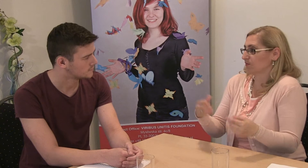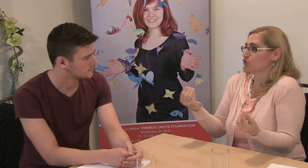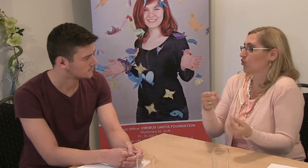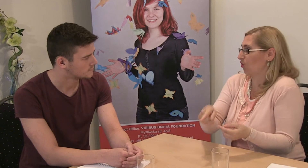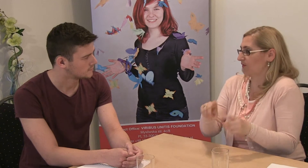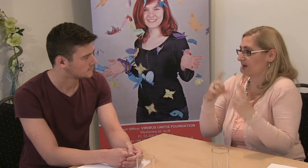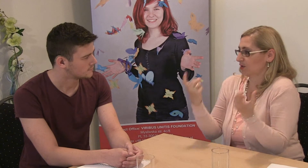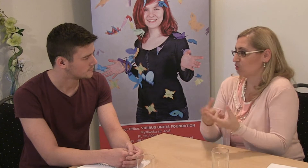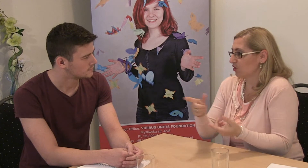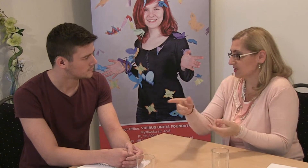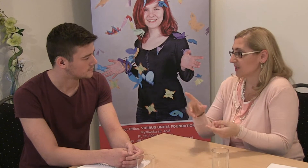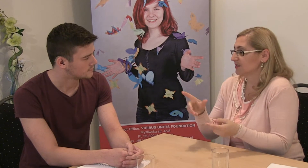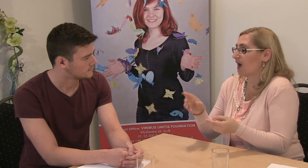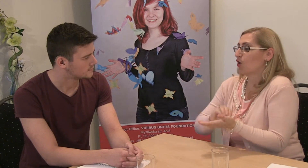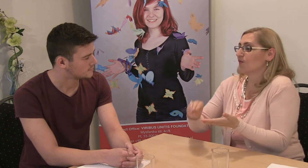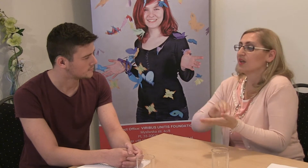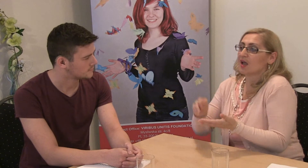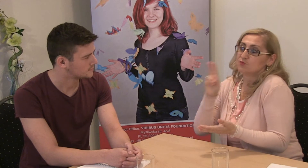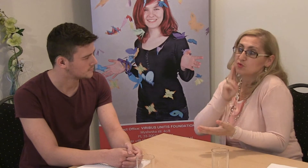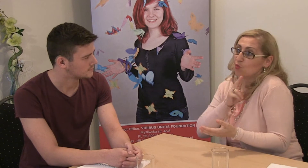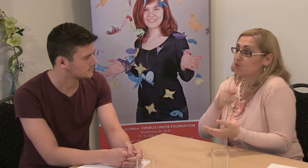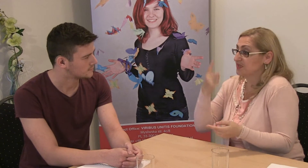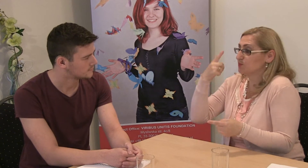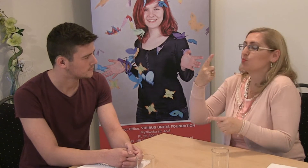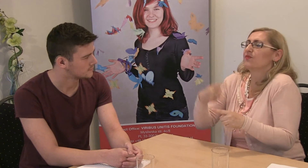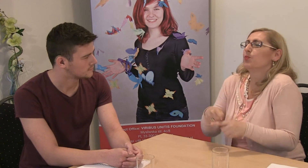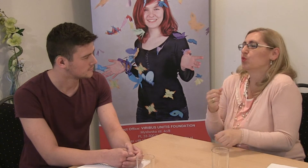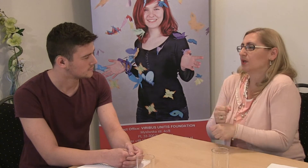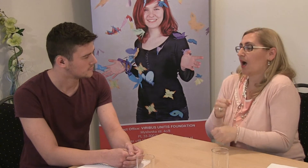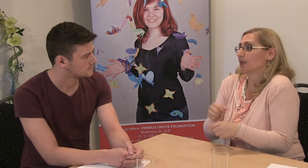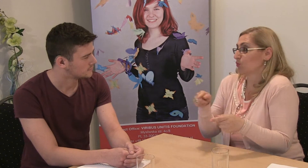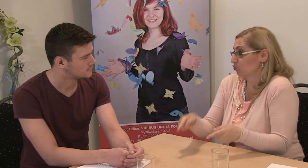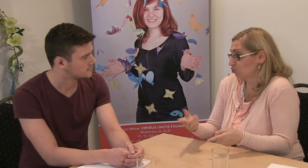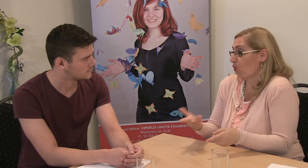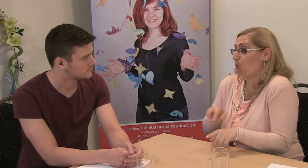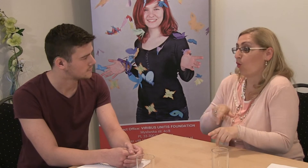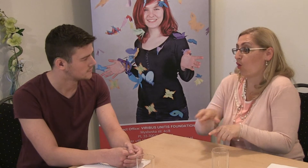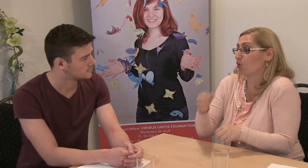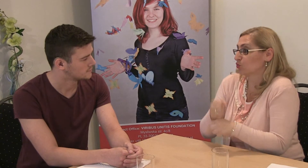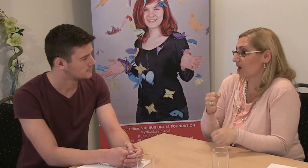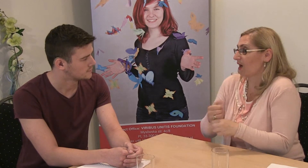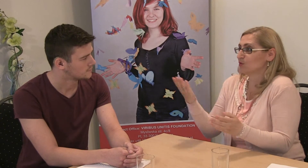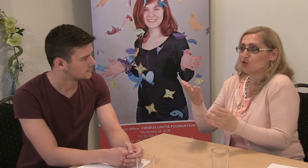radionice, predavanja, čak i ova radionica koja je vezana za da se gluvi upoznaju sa